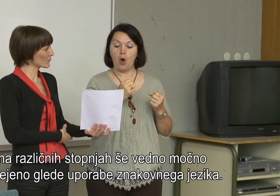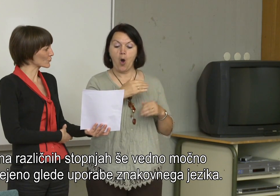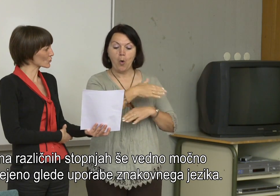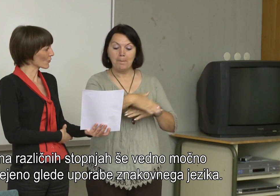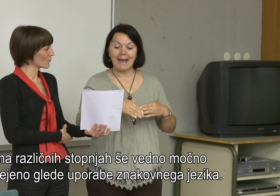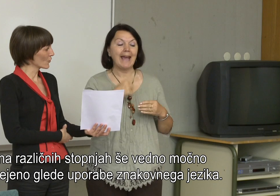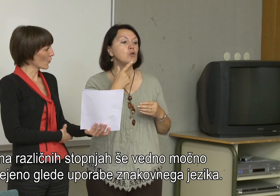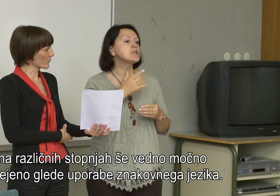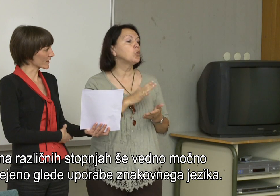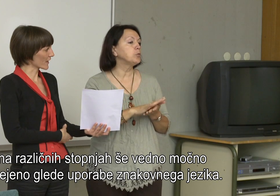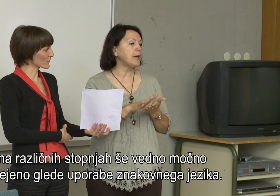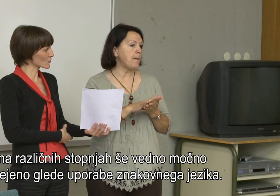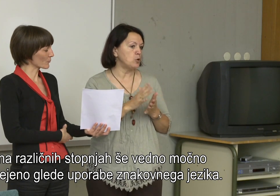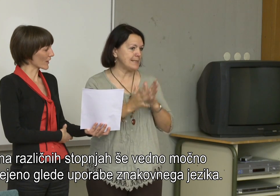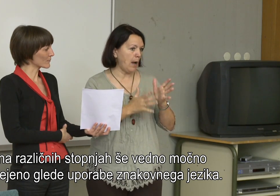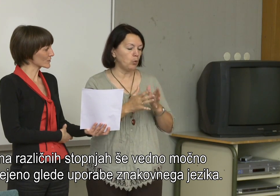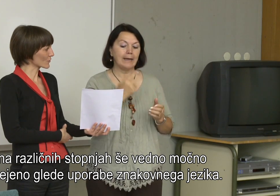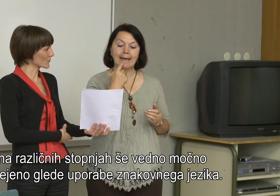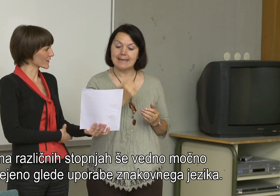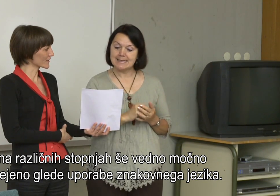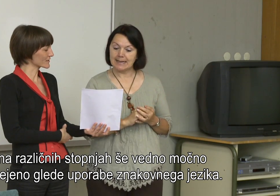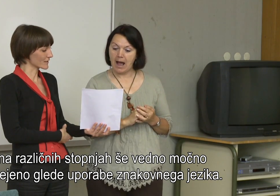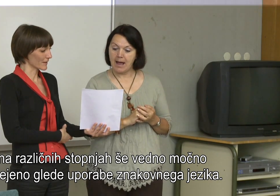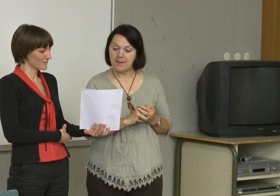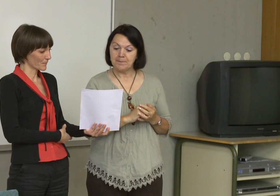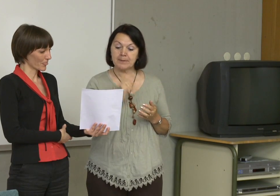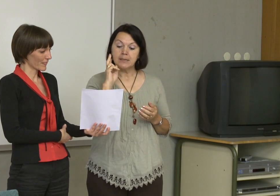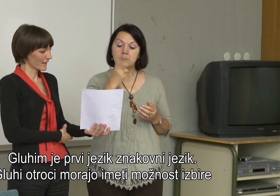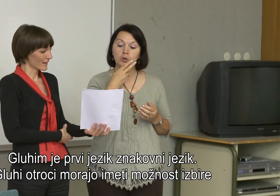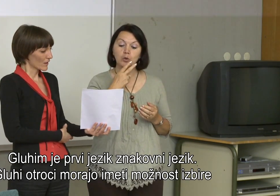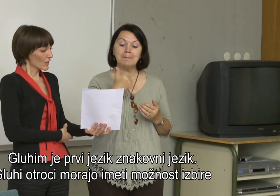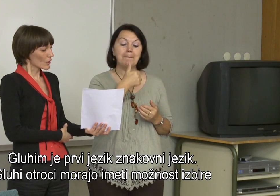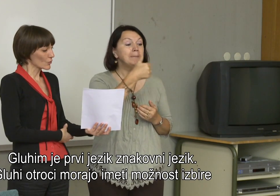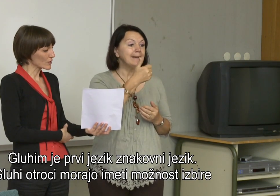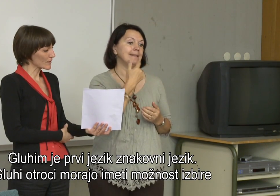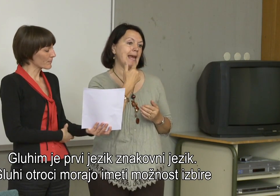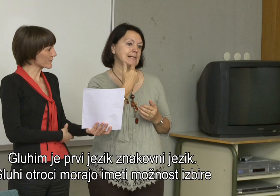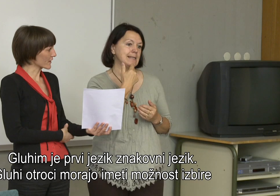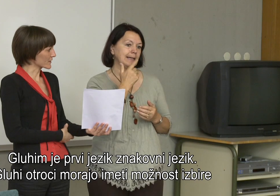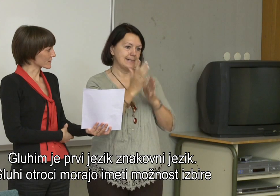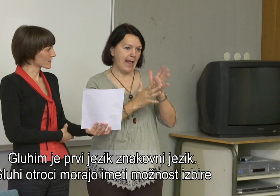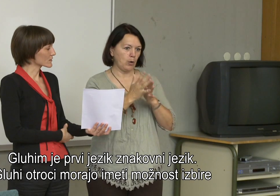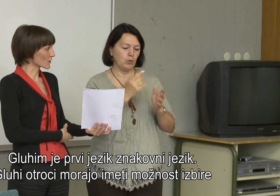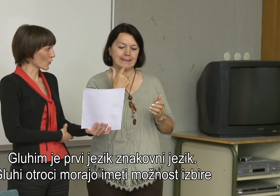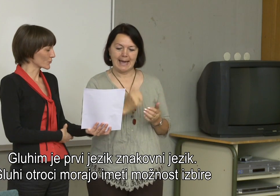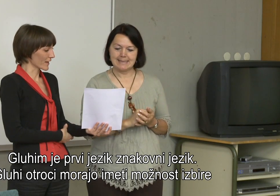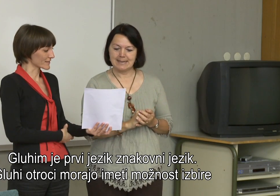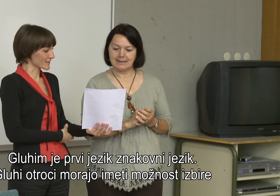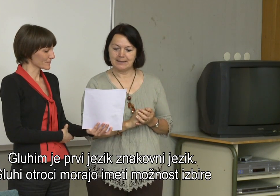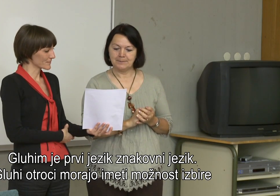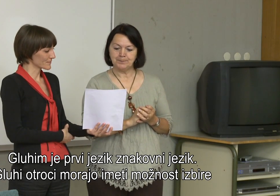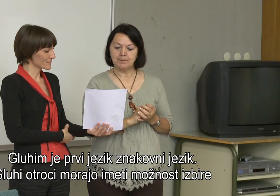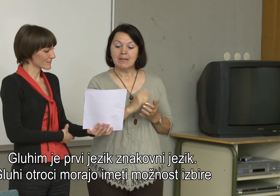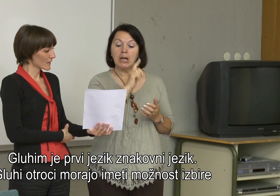vedno močno omejeno za uporabo znakovnega jezika. Gluhim je prvi jezik, znakovni